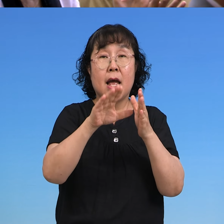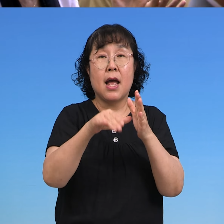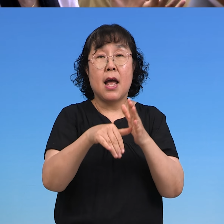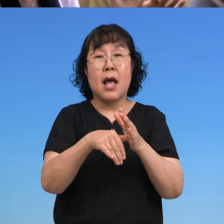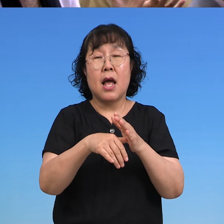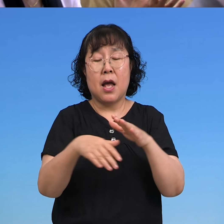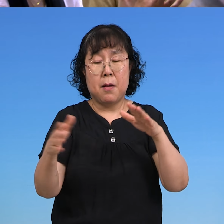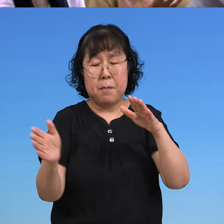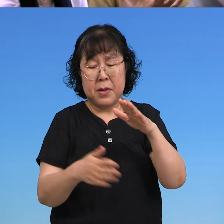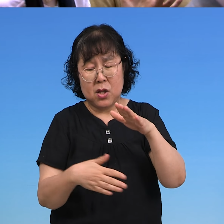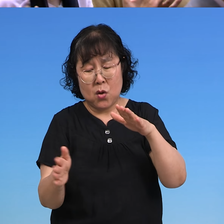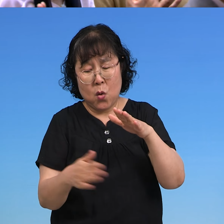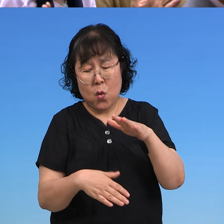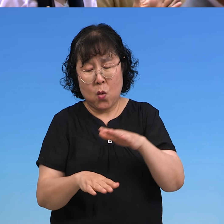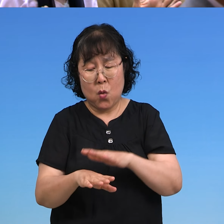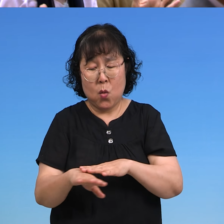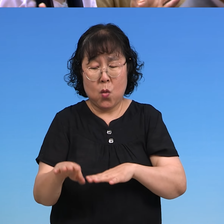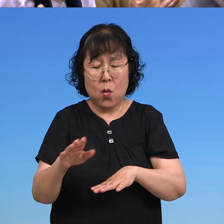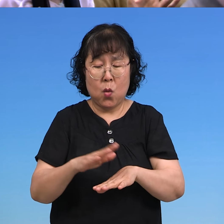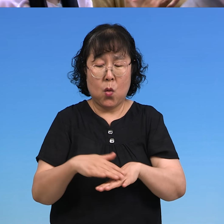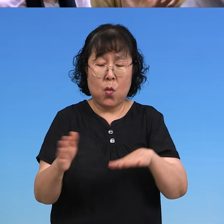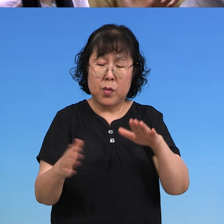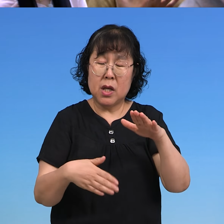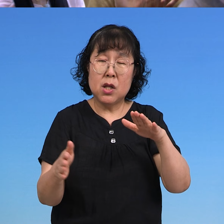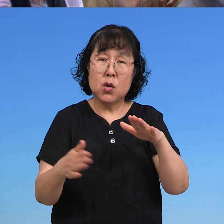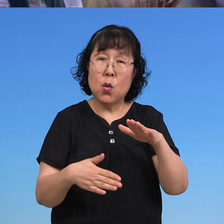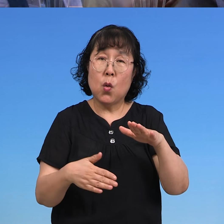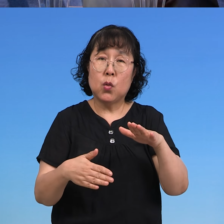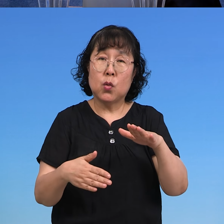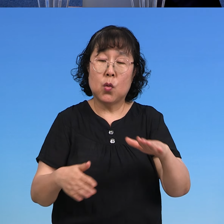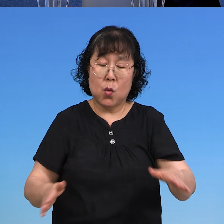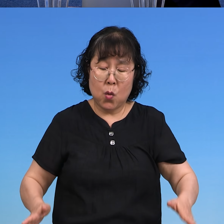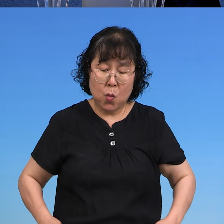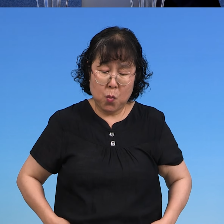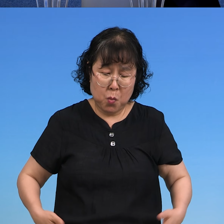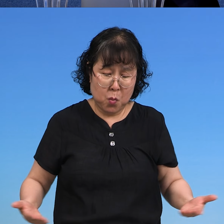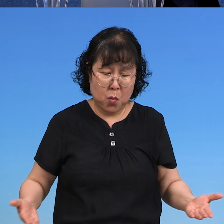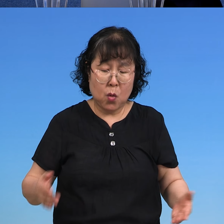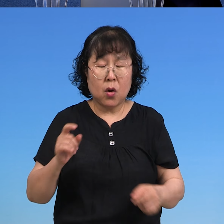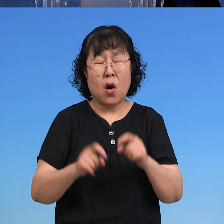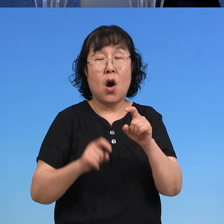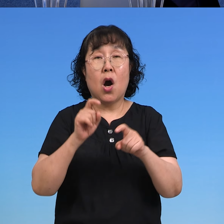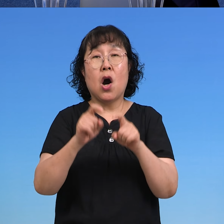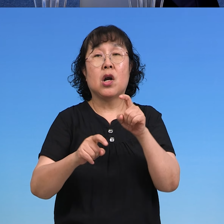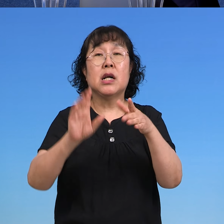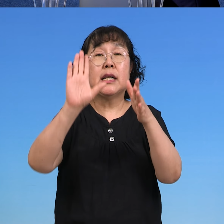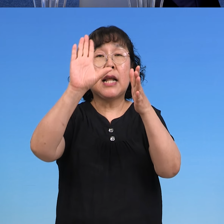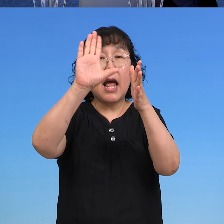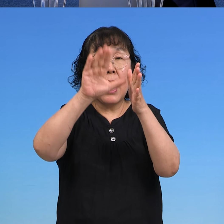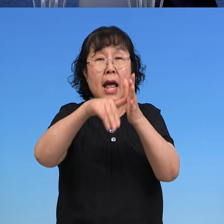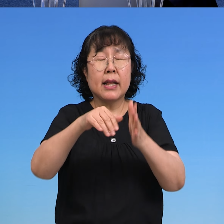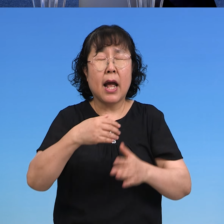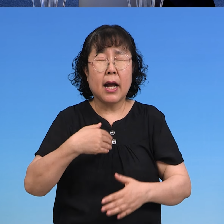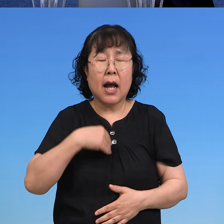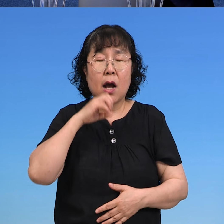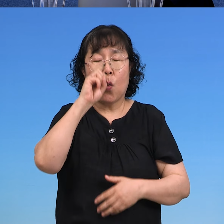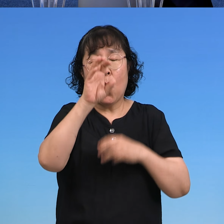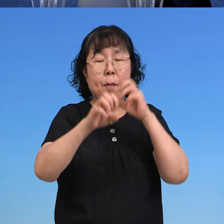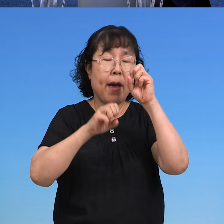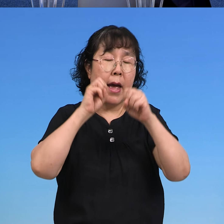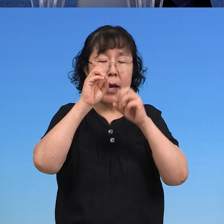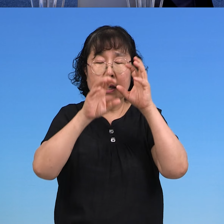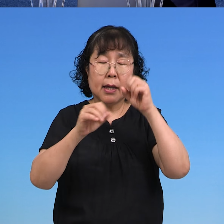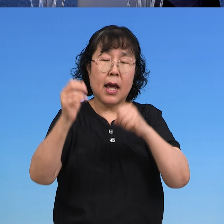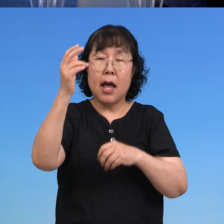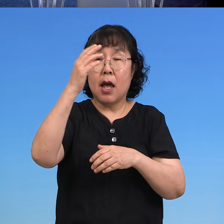빈손으로 걸을 때, 모세가 죽은 후에 내가 고백해 여호와